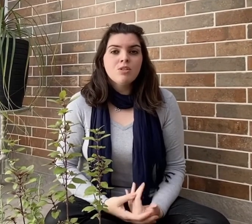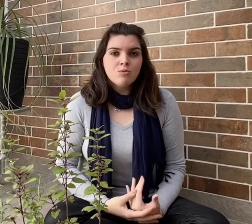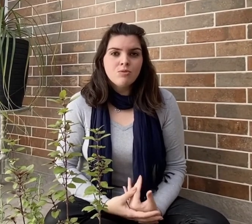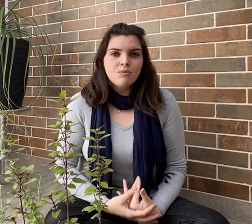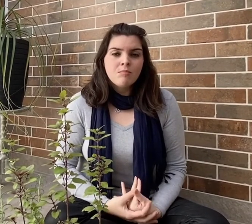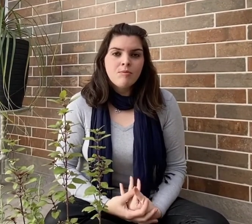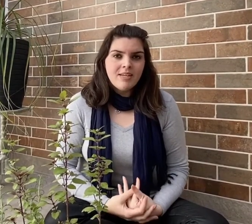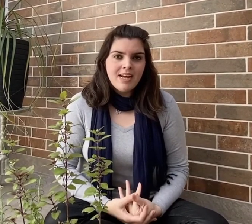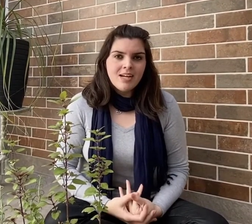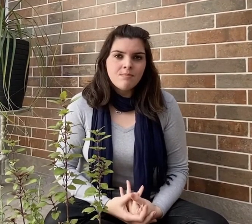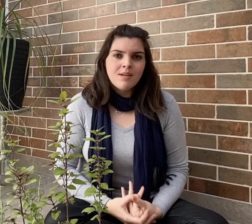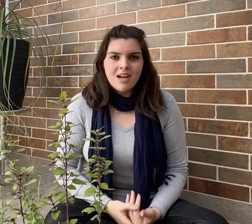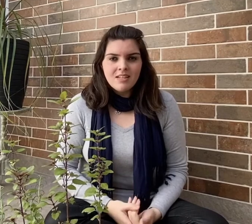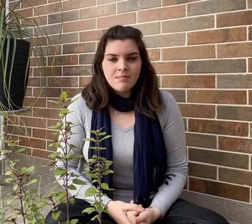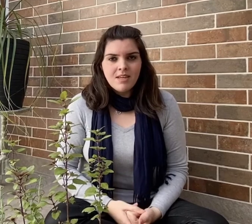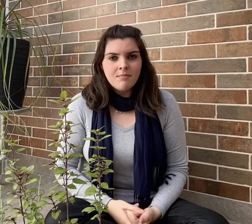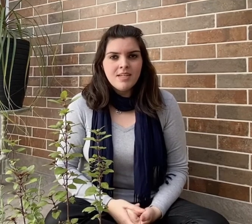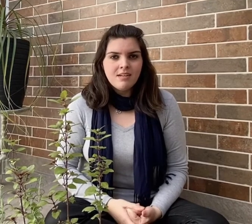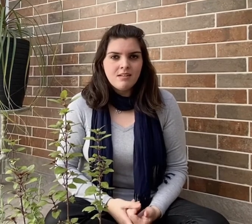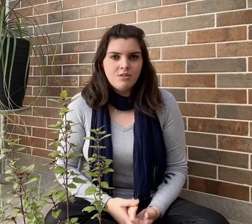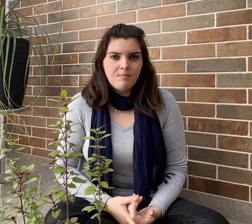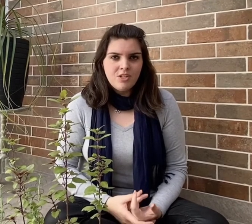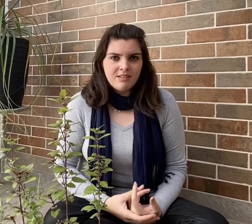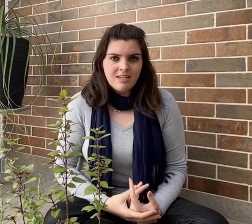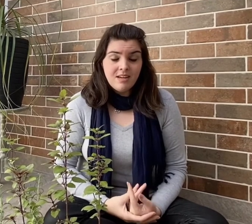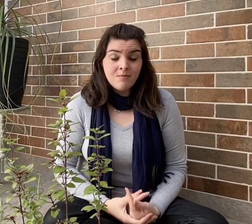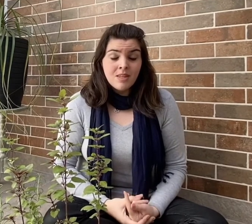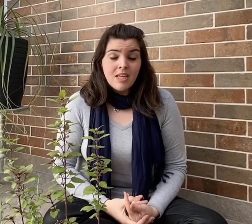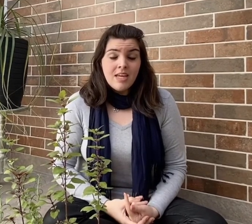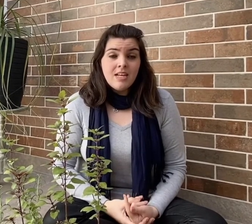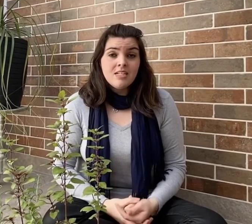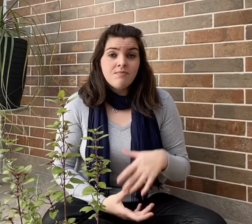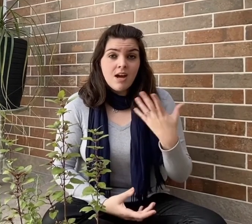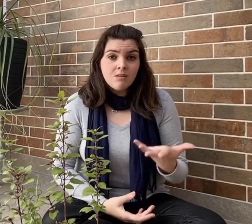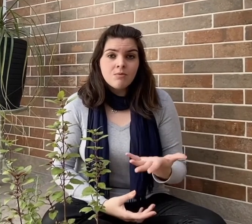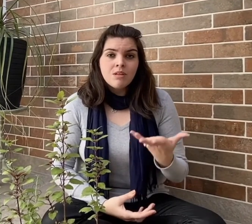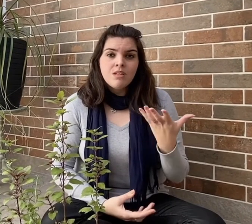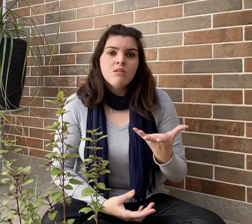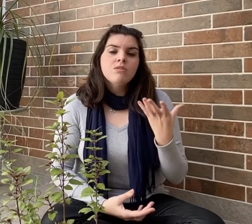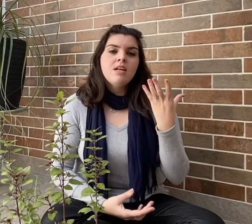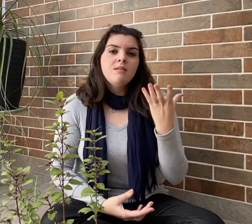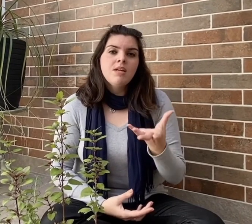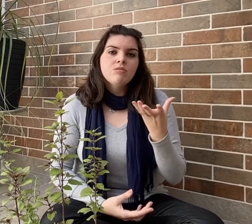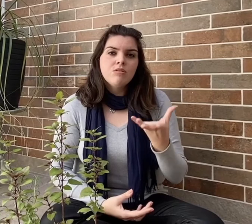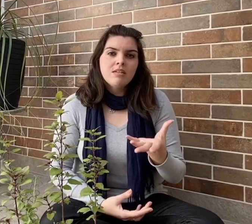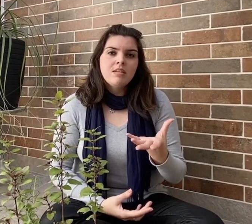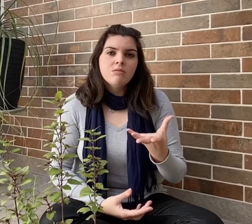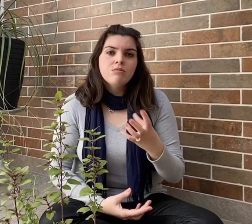estudo publicado pela Academia Americana de Pediatria, eles falam que os alimentos orgânicos têm